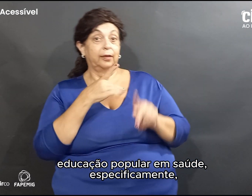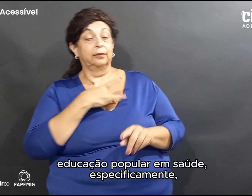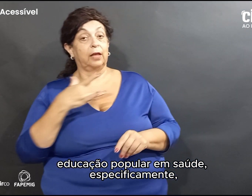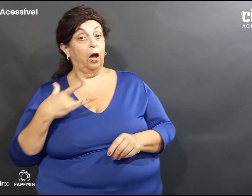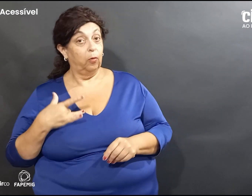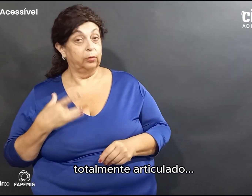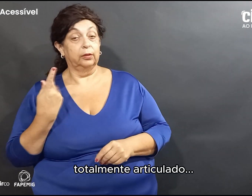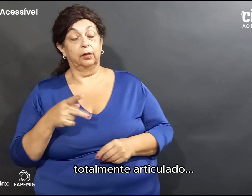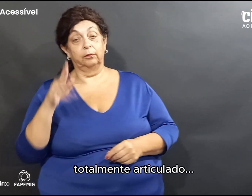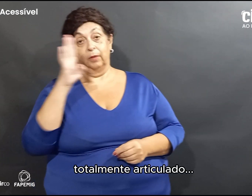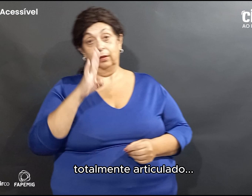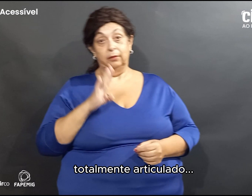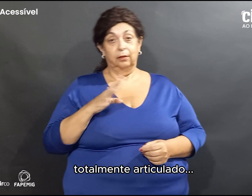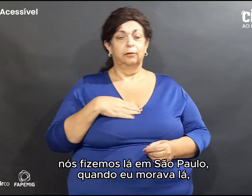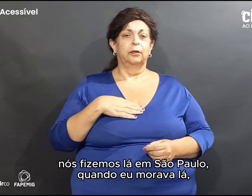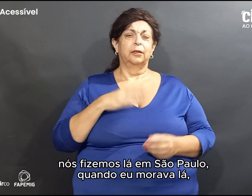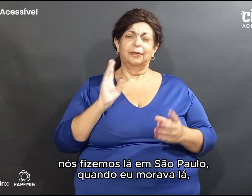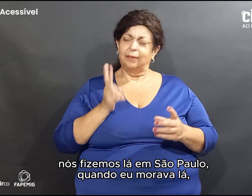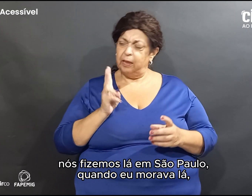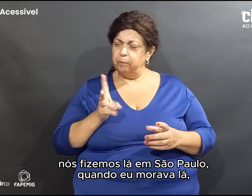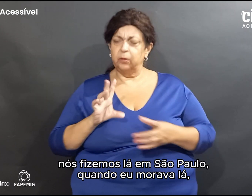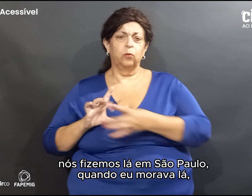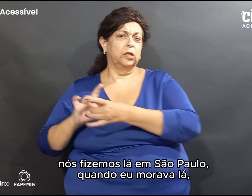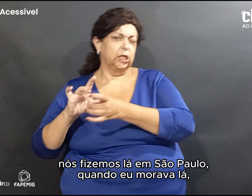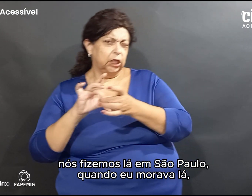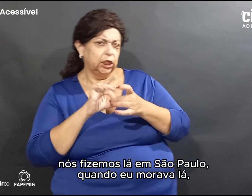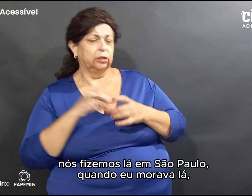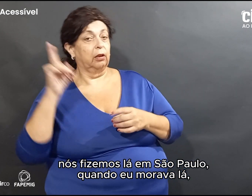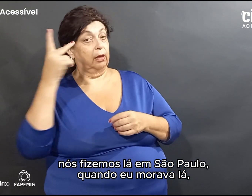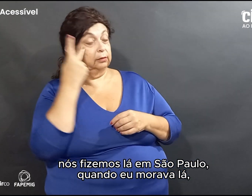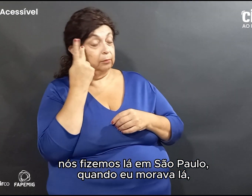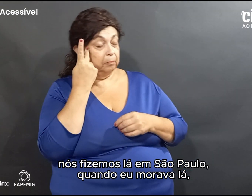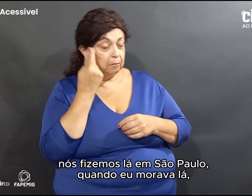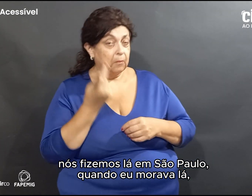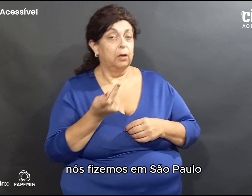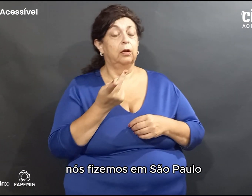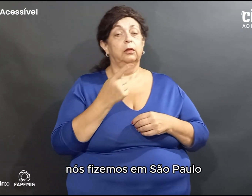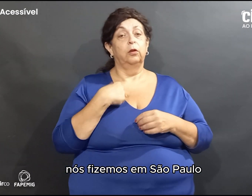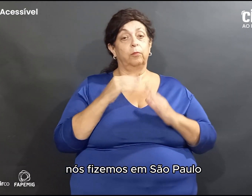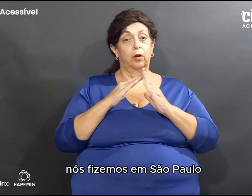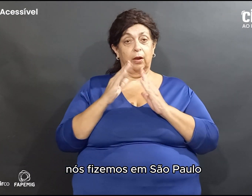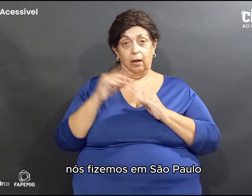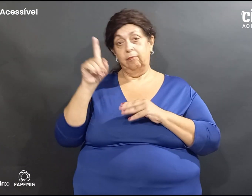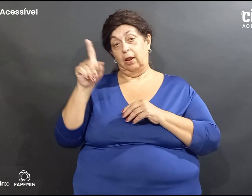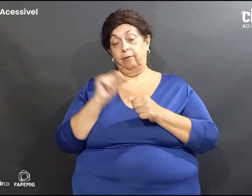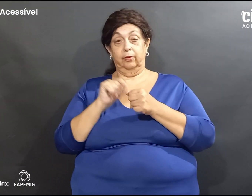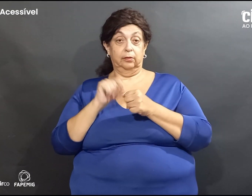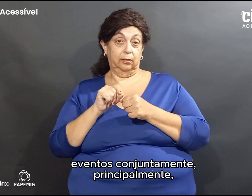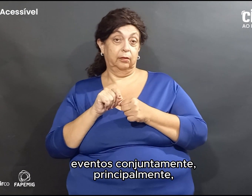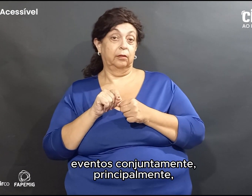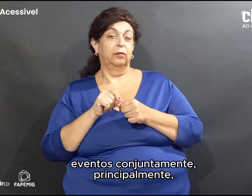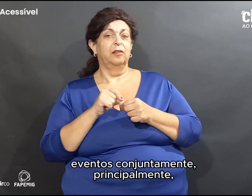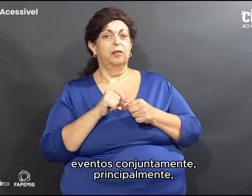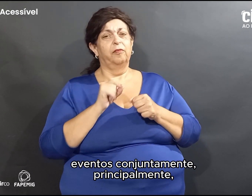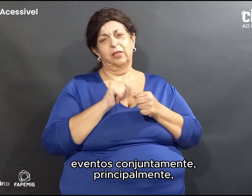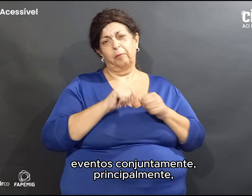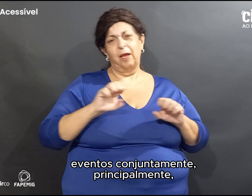especificamente. Totalmente articulado, nós fizemos lá em São Paulo, né, quando eu morava lá, nós fizemos em São Paulo eventos conjuntamente,